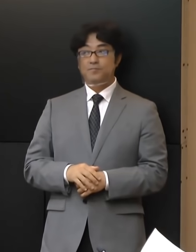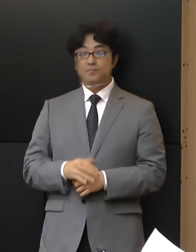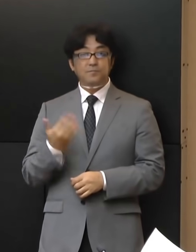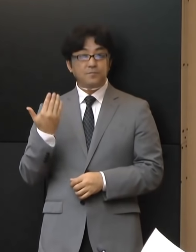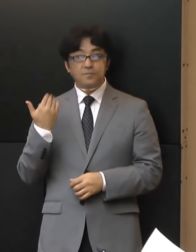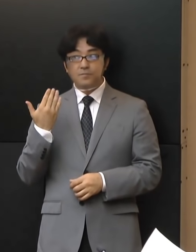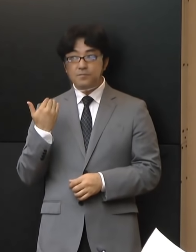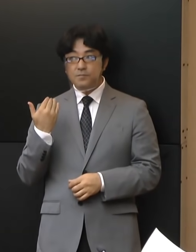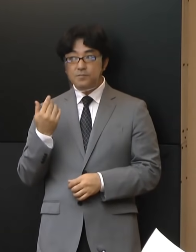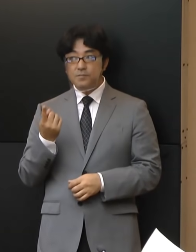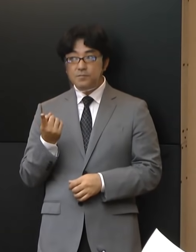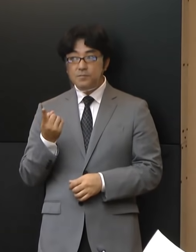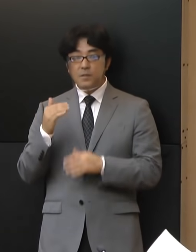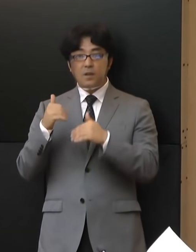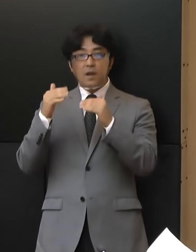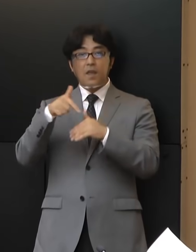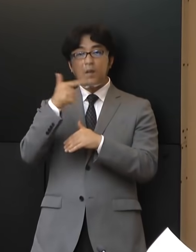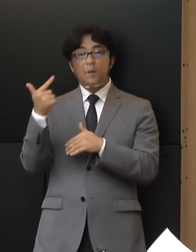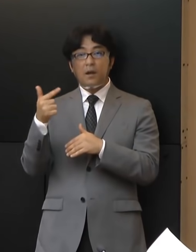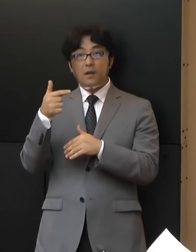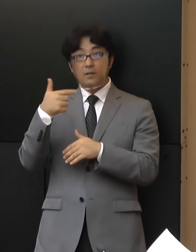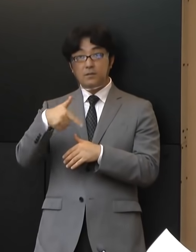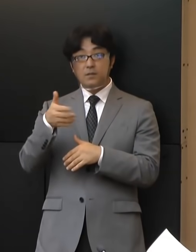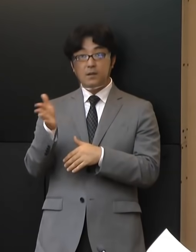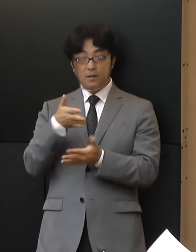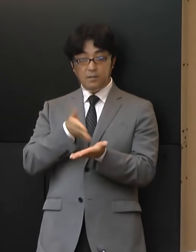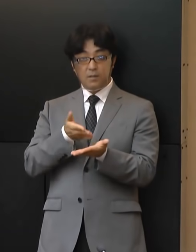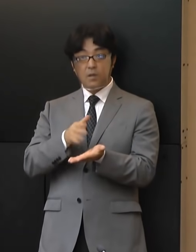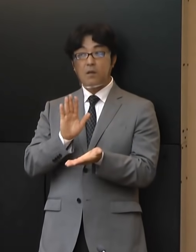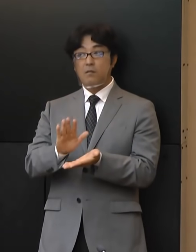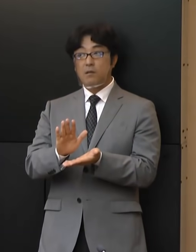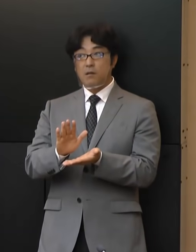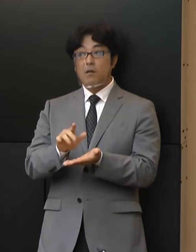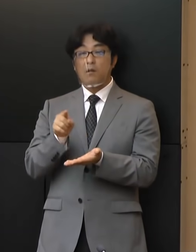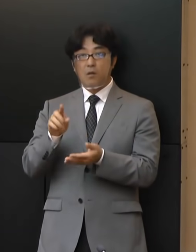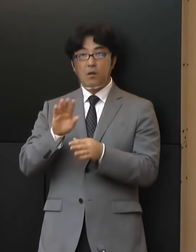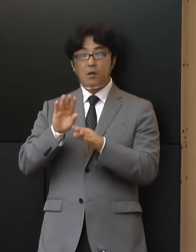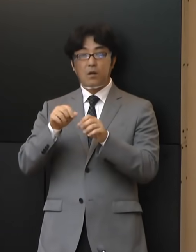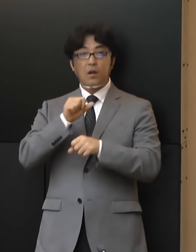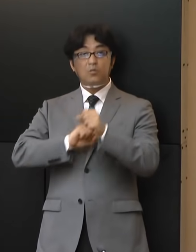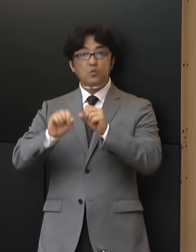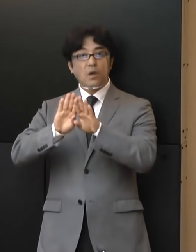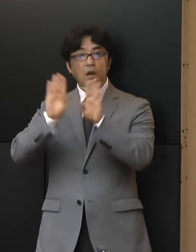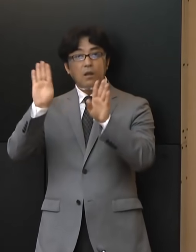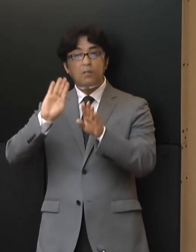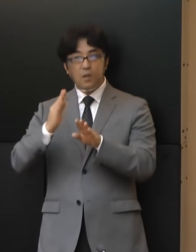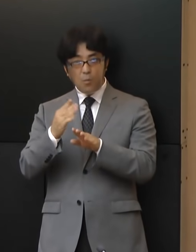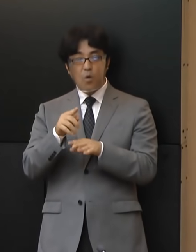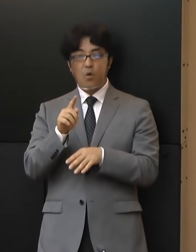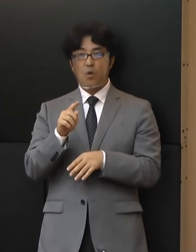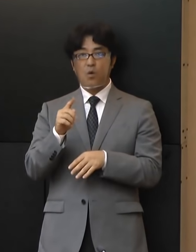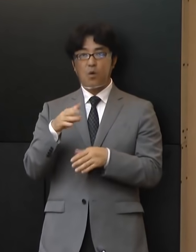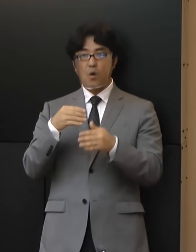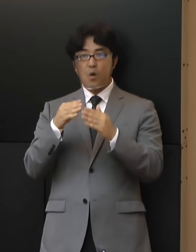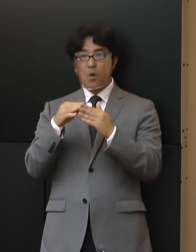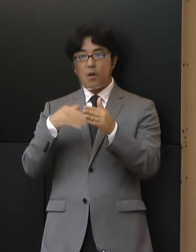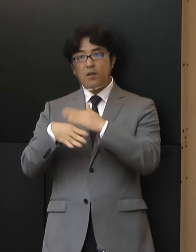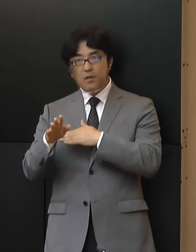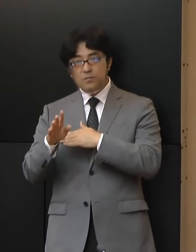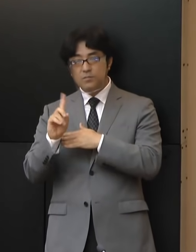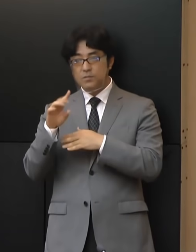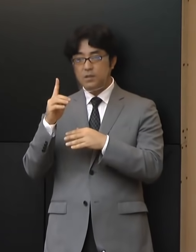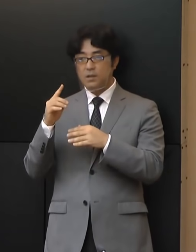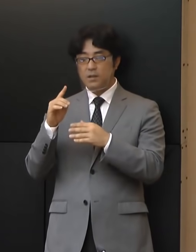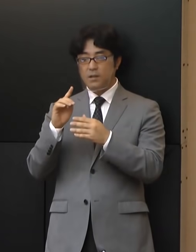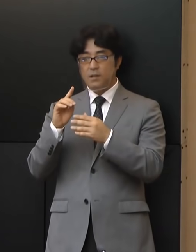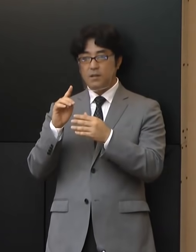先ほど高橋先生が気になったロードマップの方では発行再開になっても14日間の在県自粛は引き続き呼びかけ